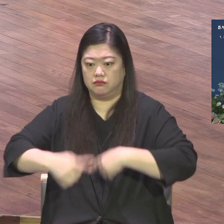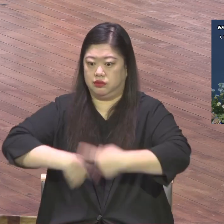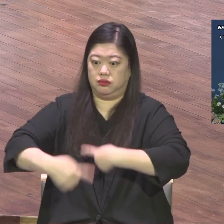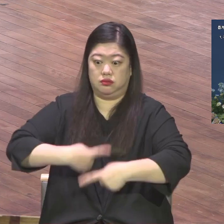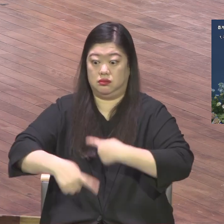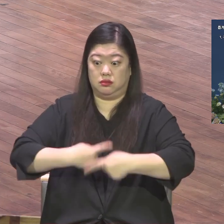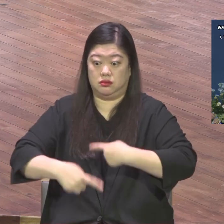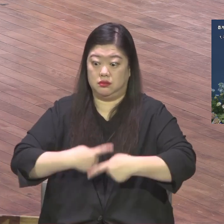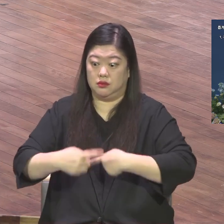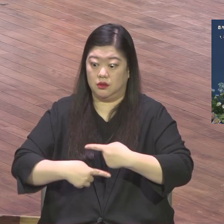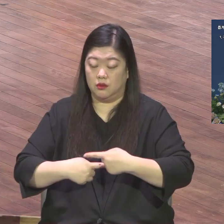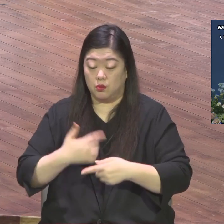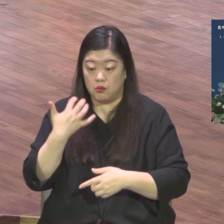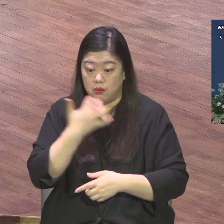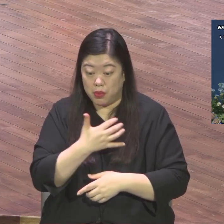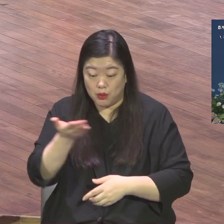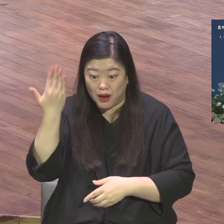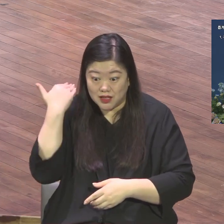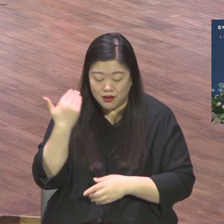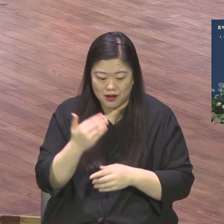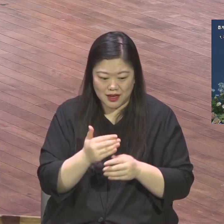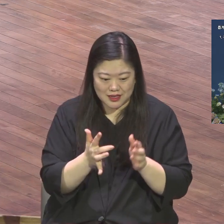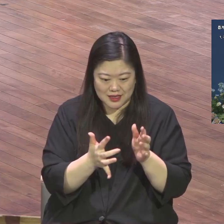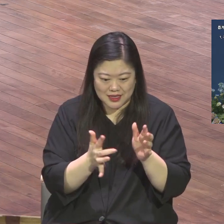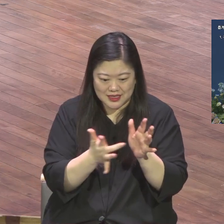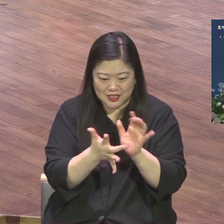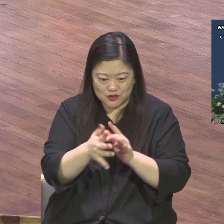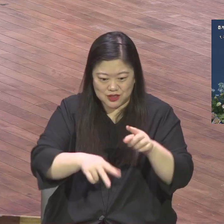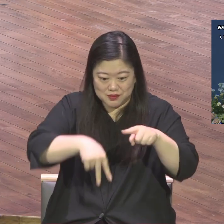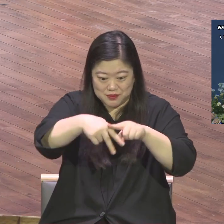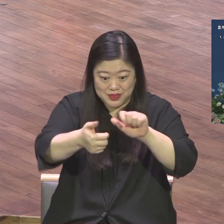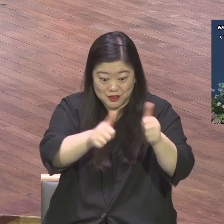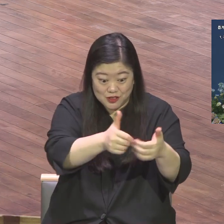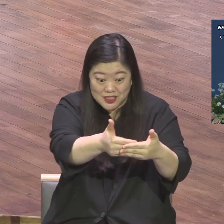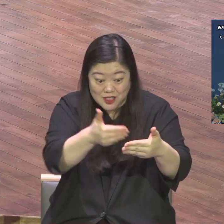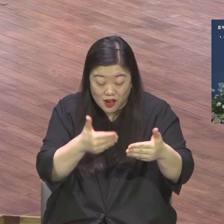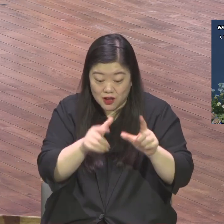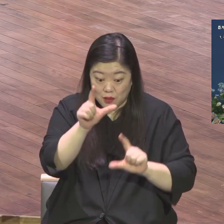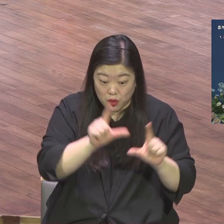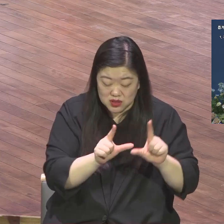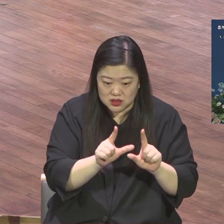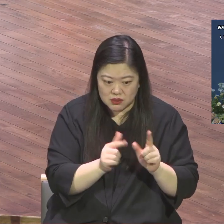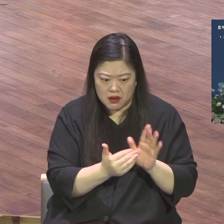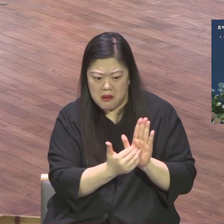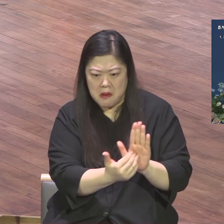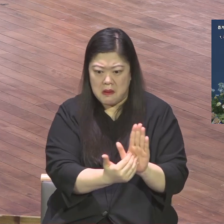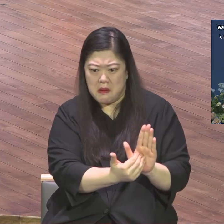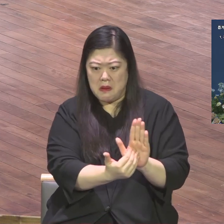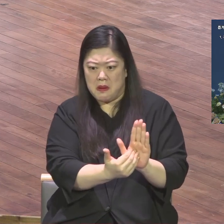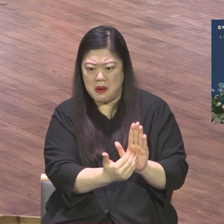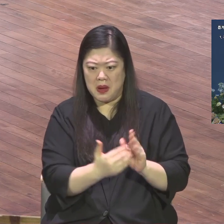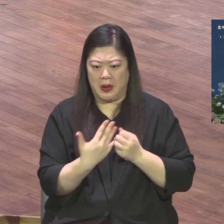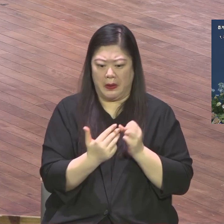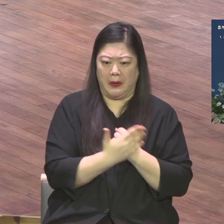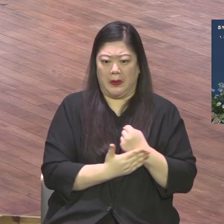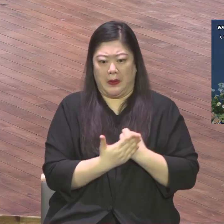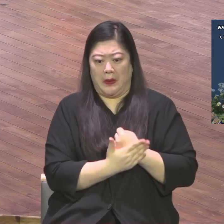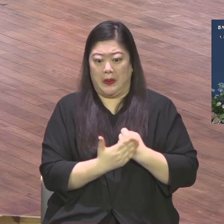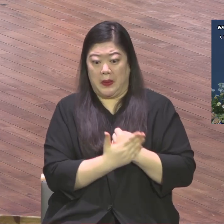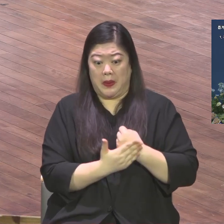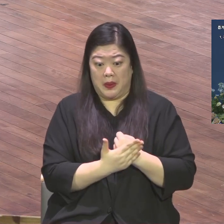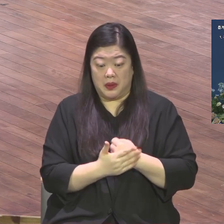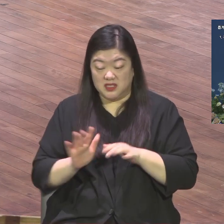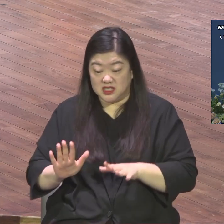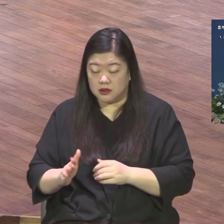파격적인 그러한 복음을 전했습니다. 이 안전병이가 일어나 걷게 된 것은 바로 너희가 십자가 못 박았지만 하나님께서 다시